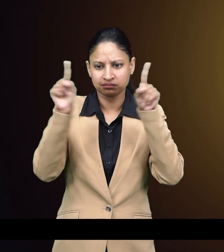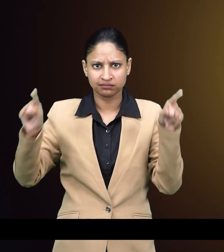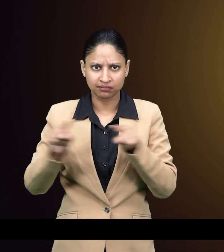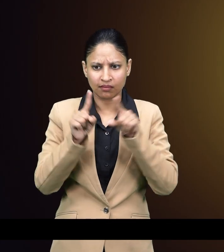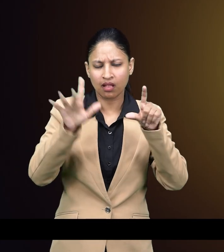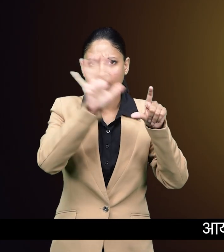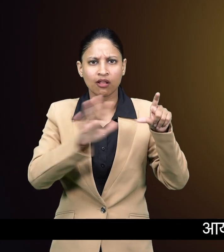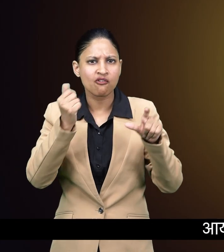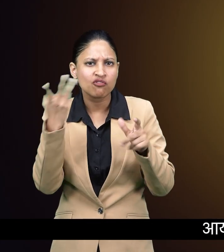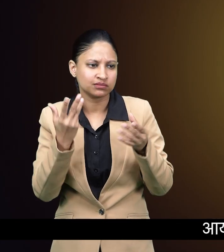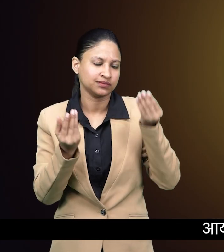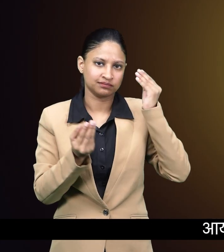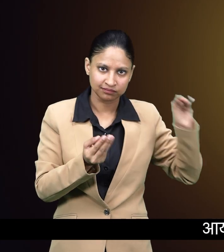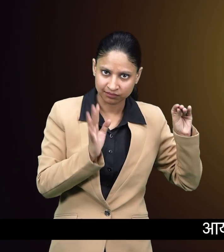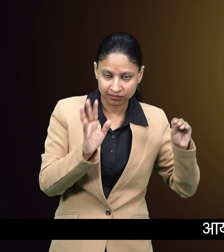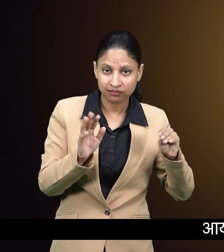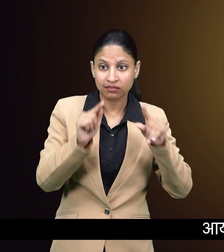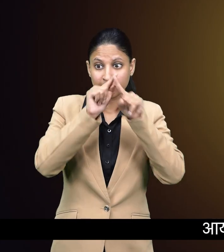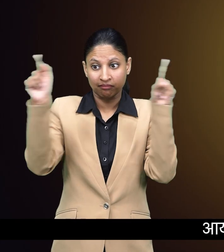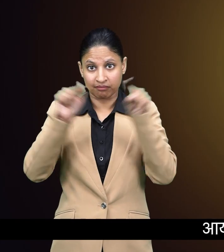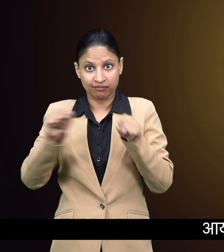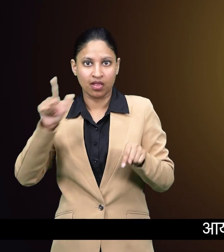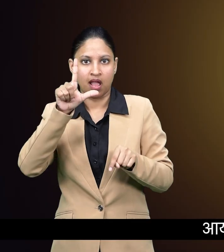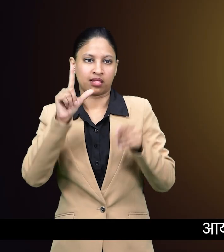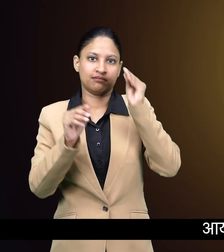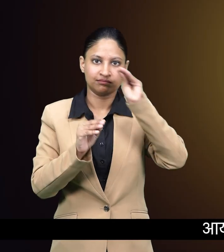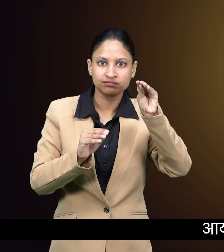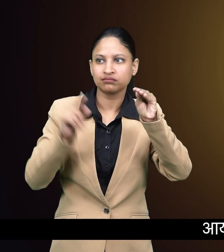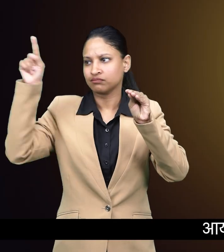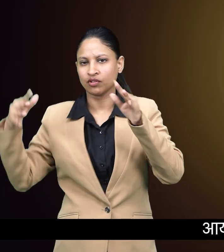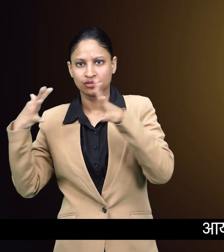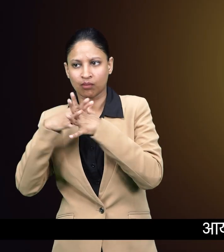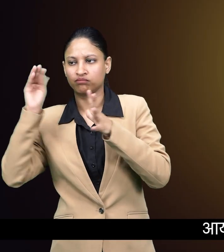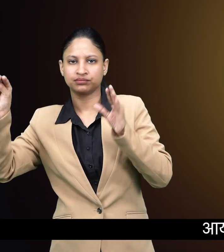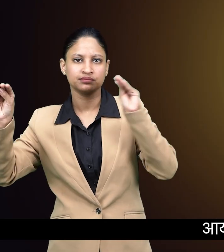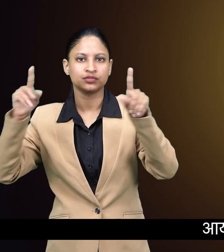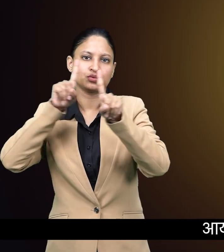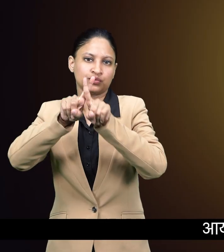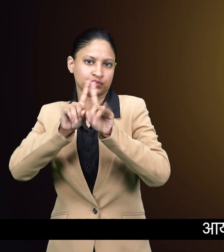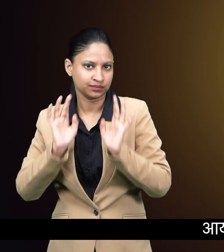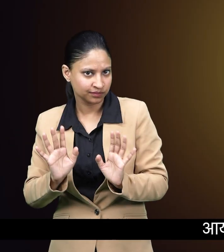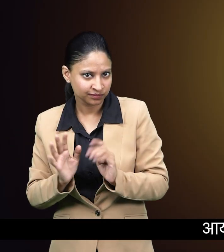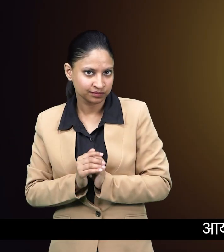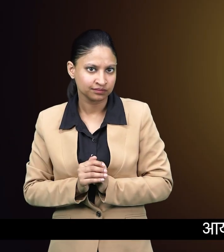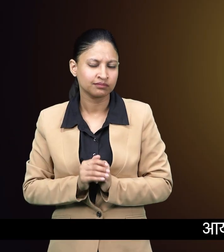सूत्र: आयताचे क्षेत्रफळ बरोबर लांबी गुणिले रुंदी.